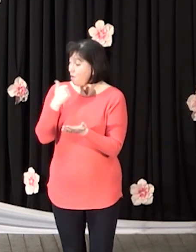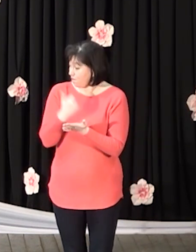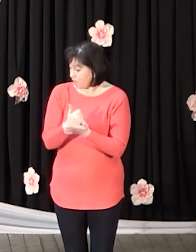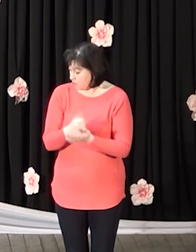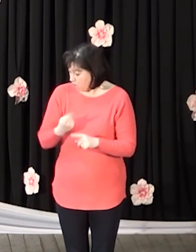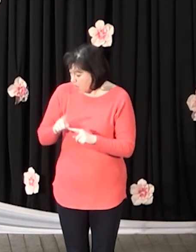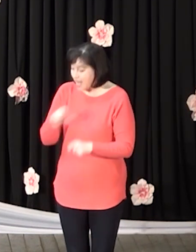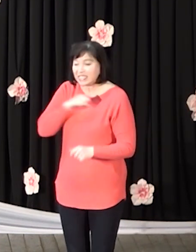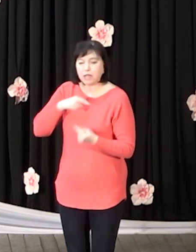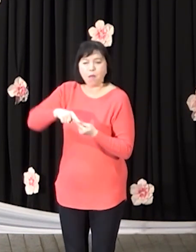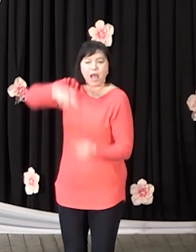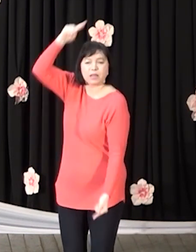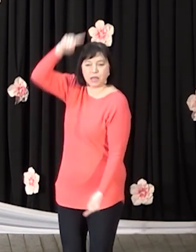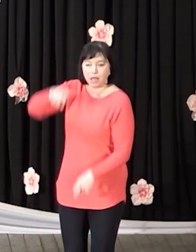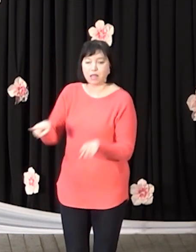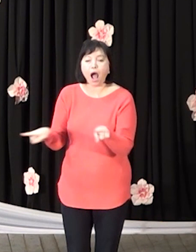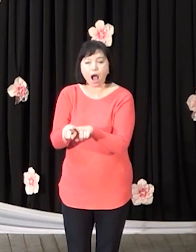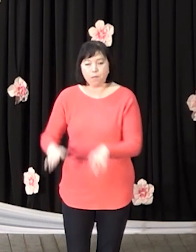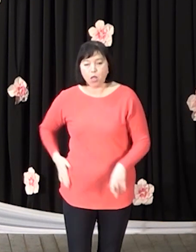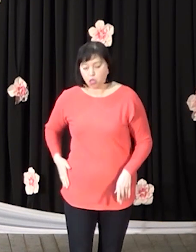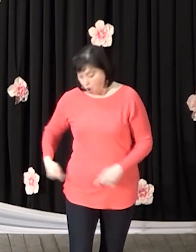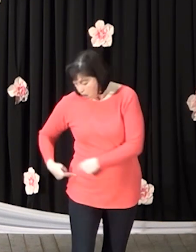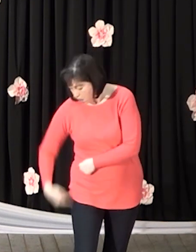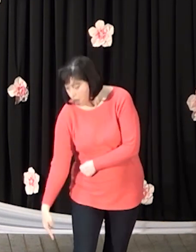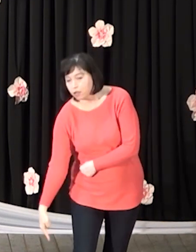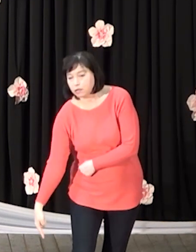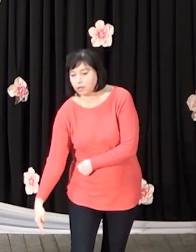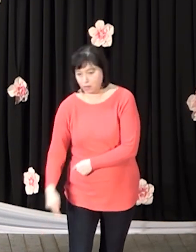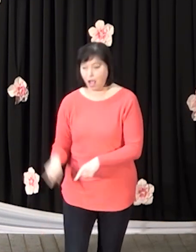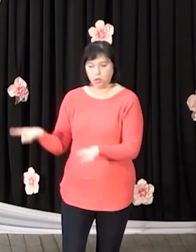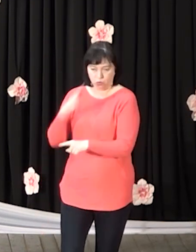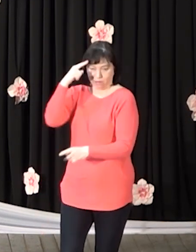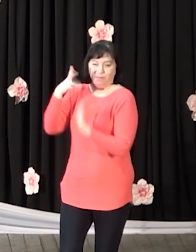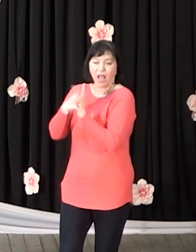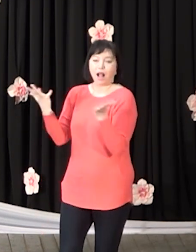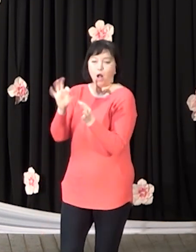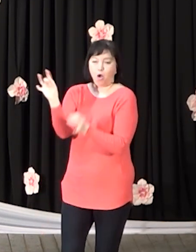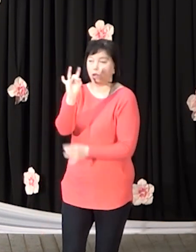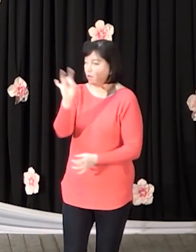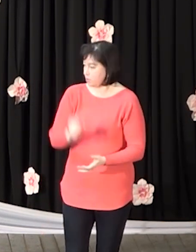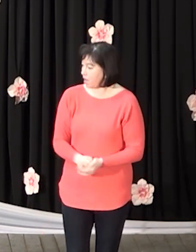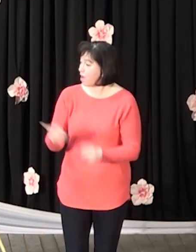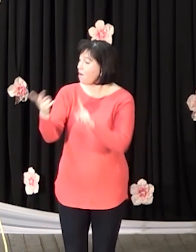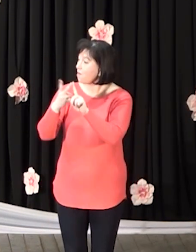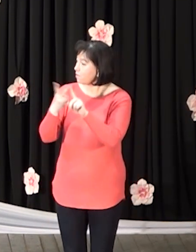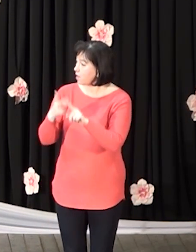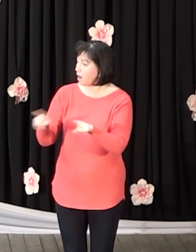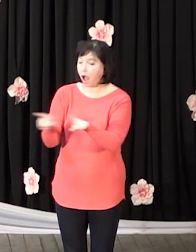În principal, 1, 2, 3, asta e cealaltă, exact de lungimea piciorului meu, așa am ales o să fie mai specială. Cea de două